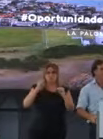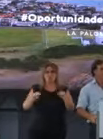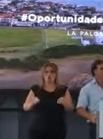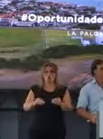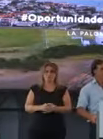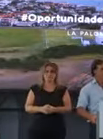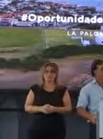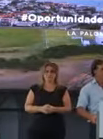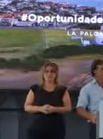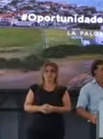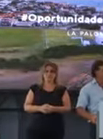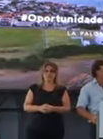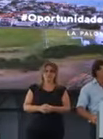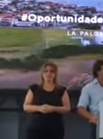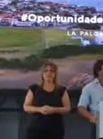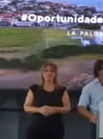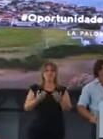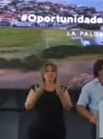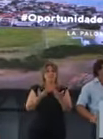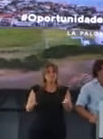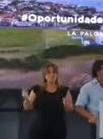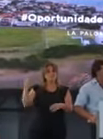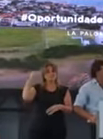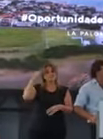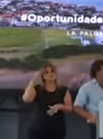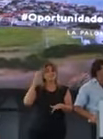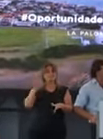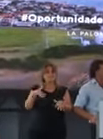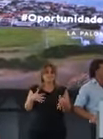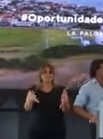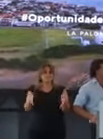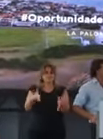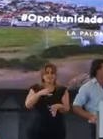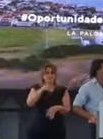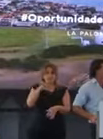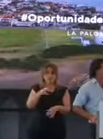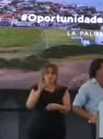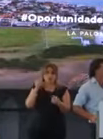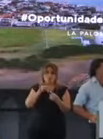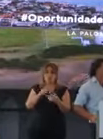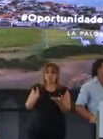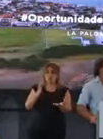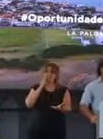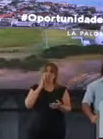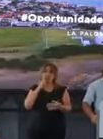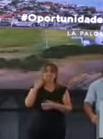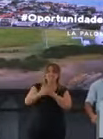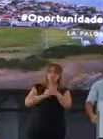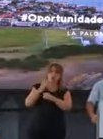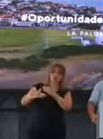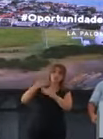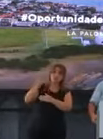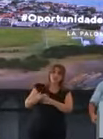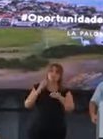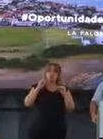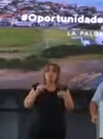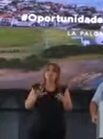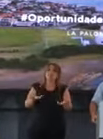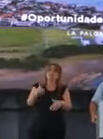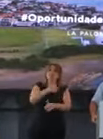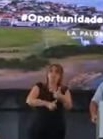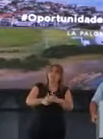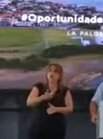chaucha. Empiezo a creer que hay un interés, porque alguno dirá, si realmente estamos convencidos que los 5 años que vienen son chauchas, ¿para qué cambiar el